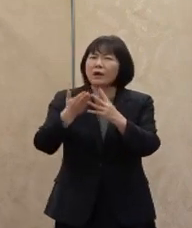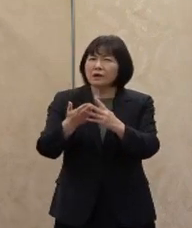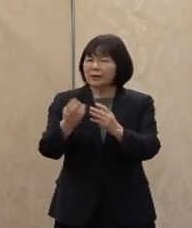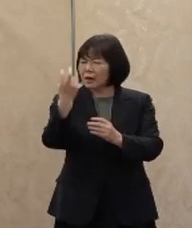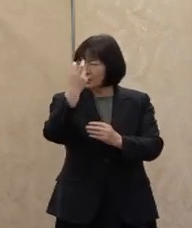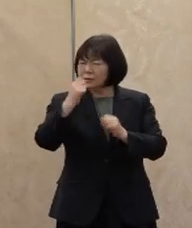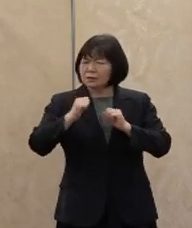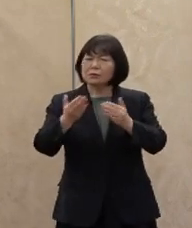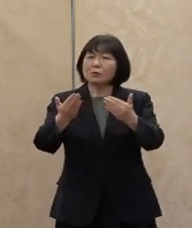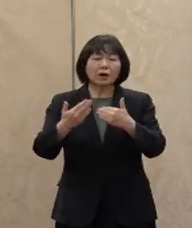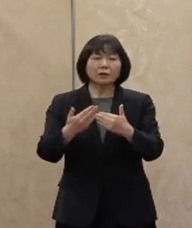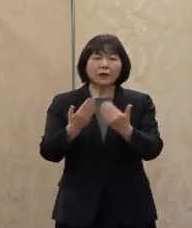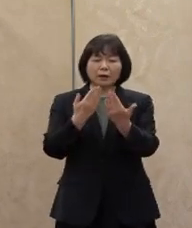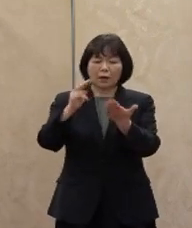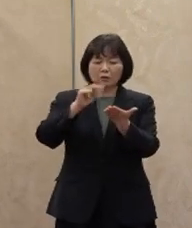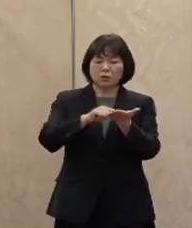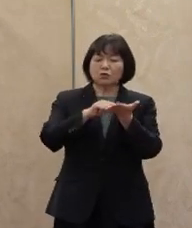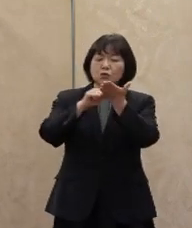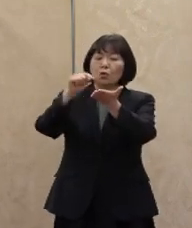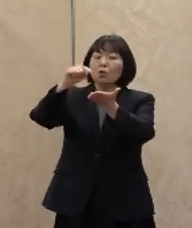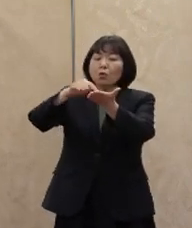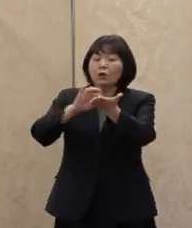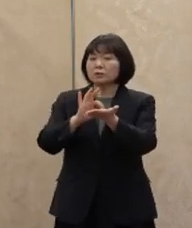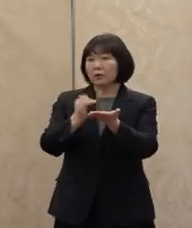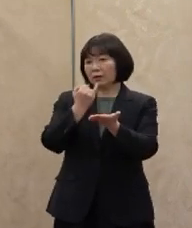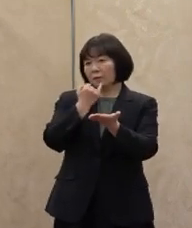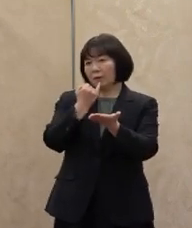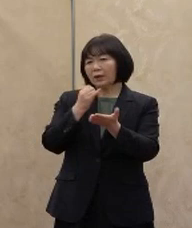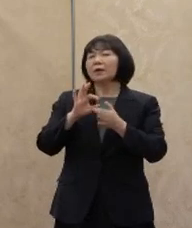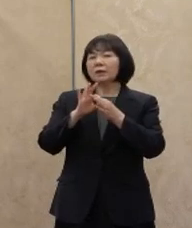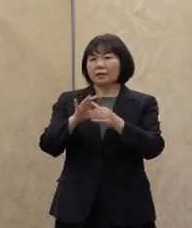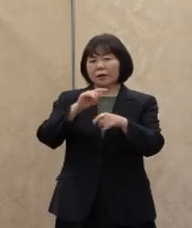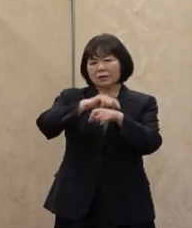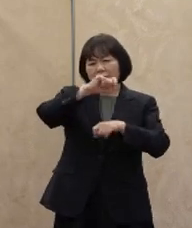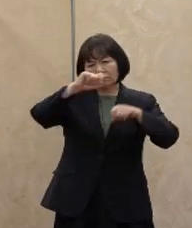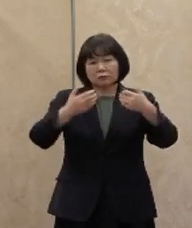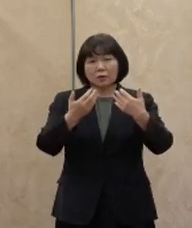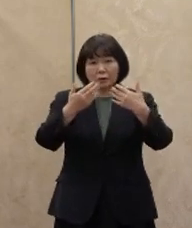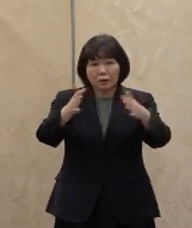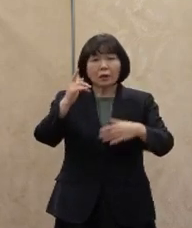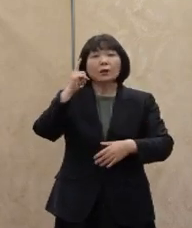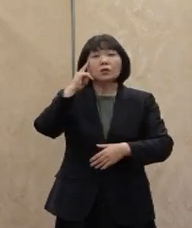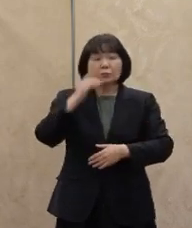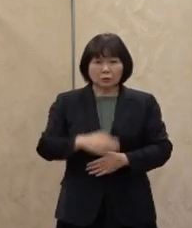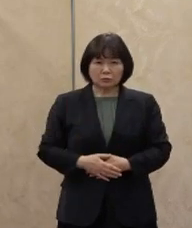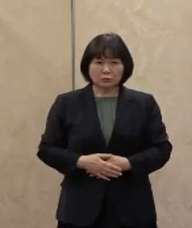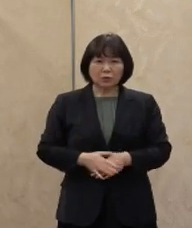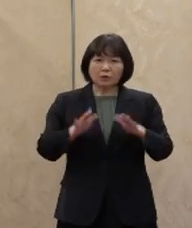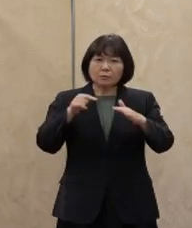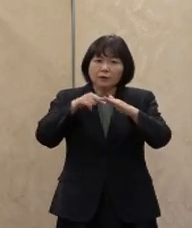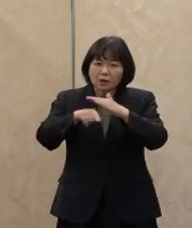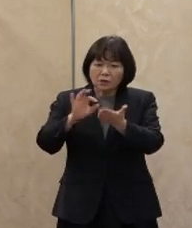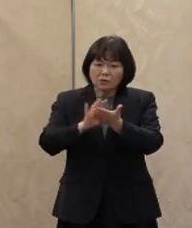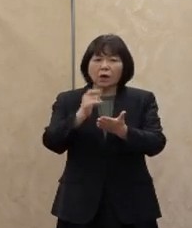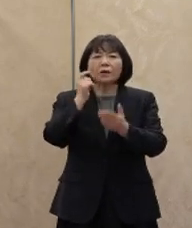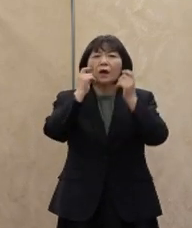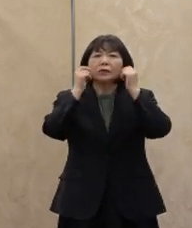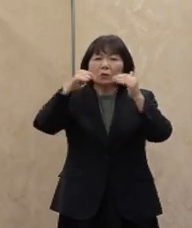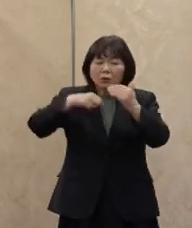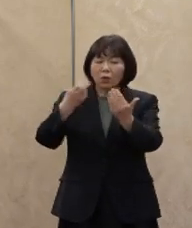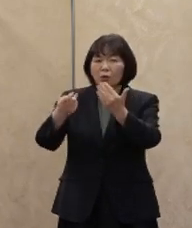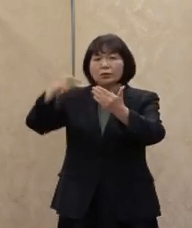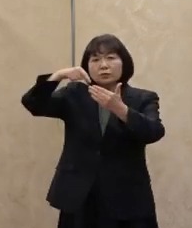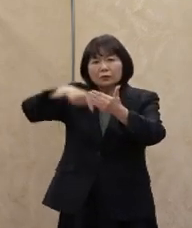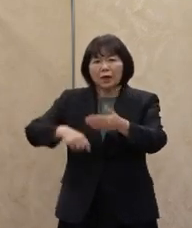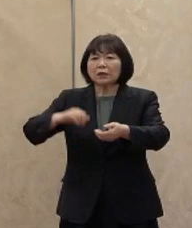といえば、まあ、確定申告の書類なんかも使っていいよということになれば、そこまで時間かからないわけですし、じゃあなんで今それ使えないのとなれば、やっぱり法律の中に規定が